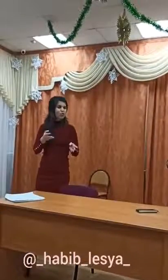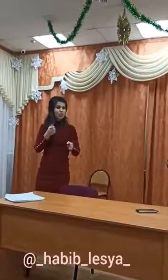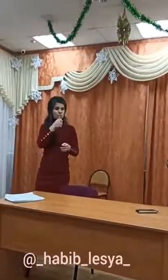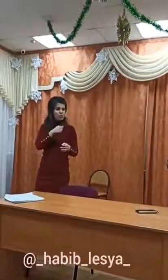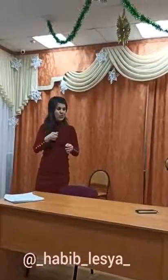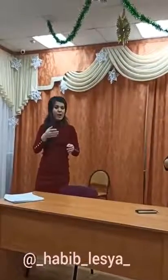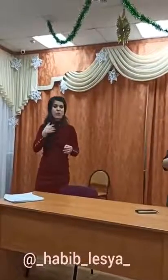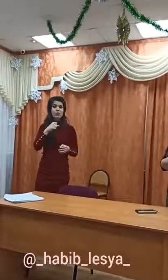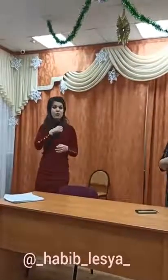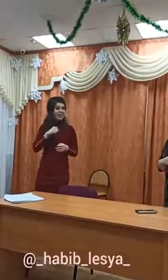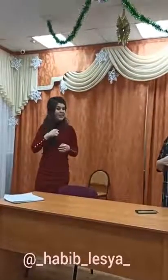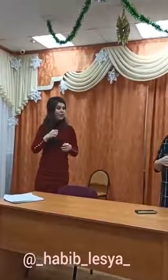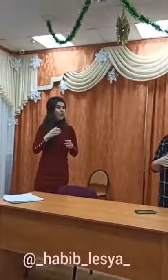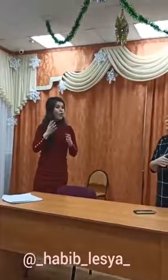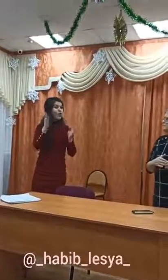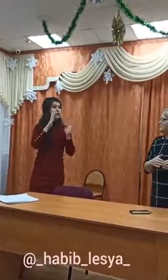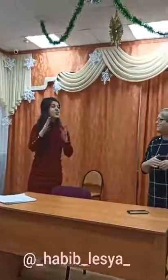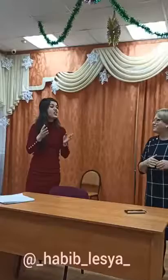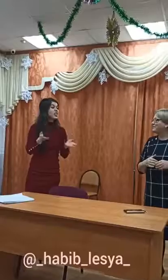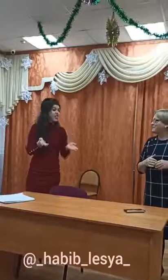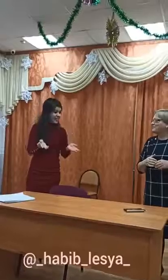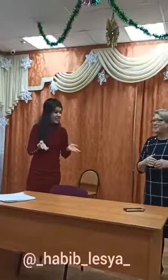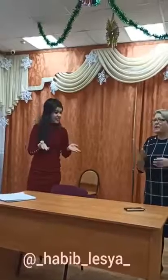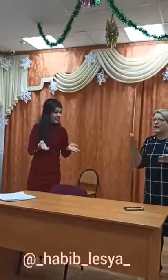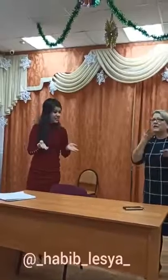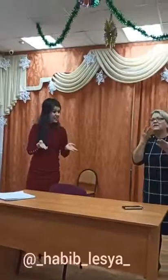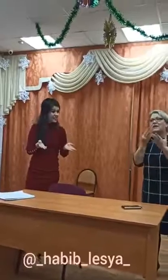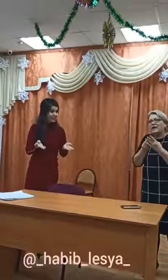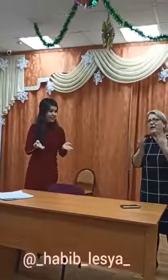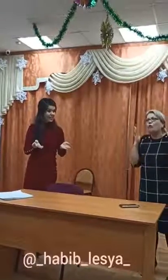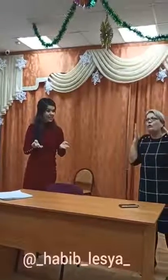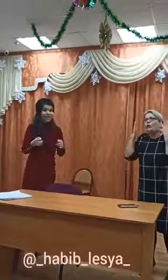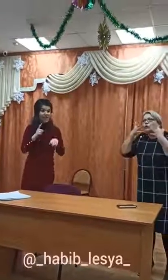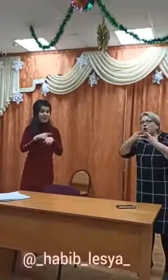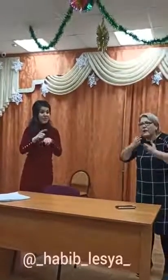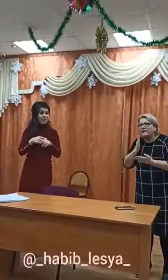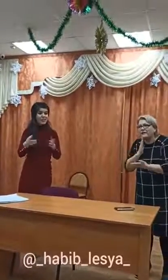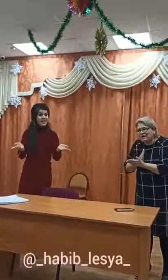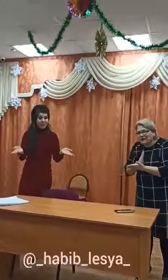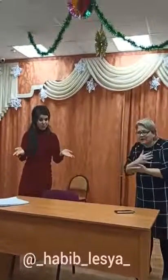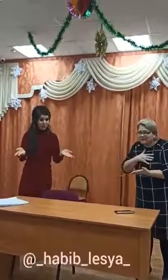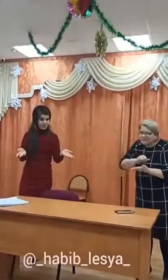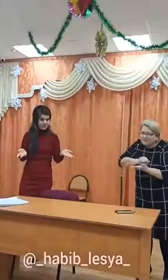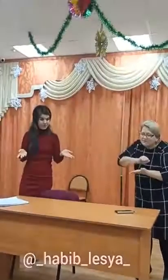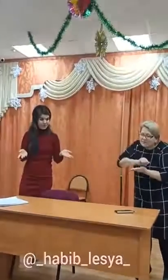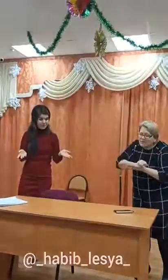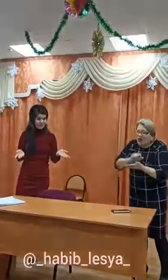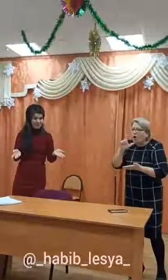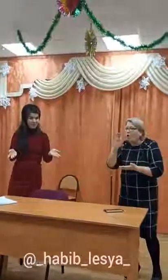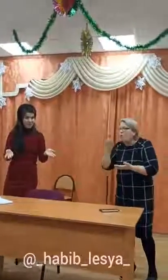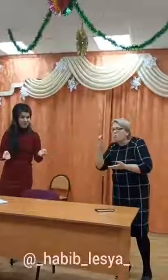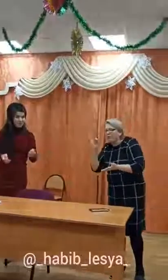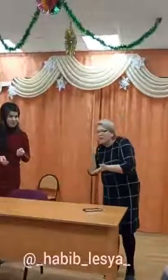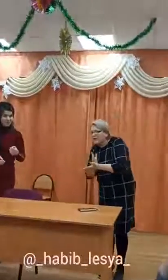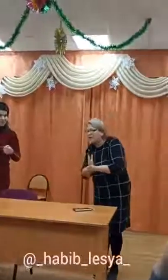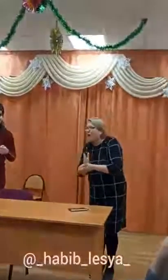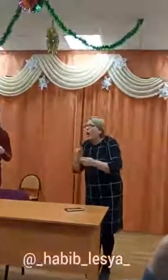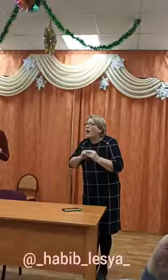не успеваю. У меня у свои еще увлечения есть. Свои увлечения. Времени нет. Холодно. А